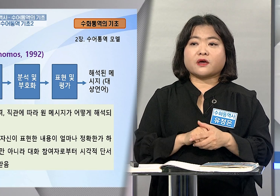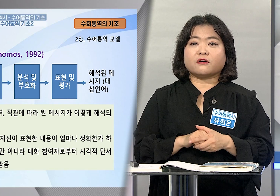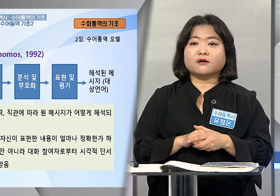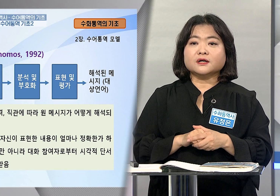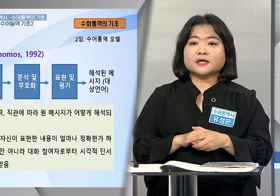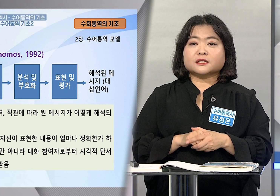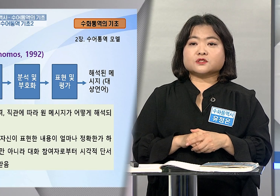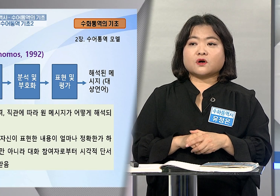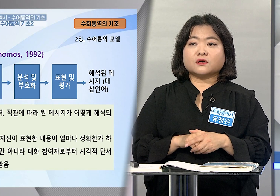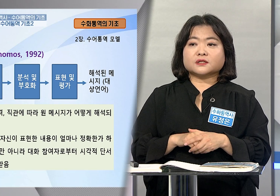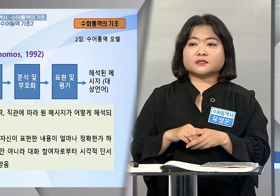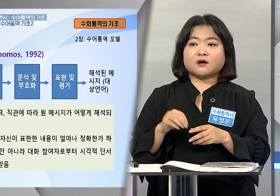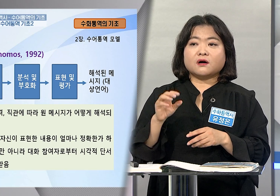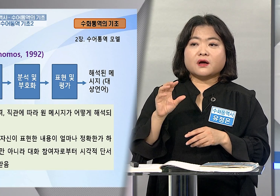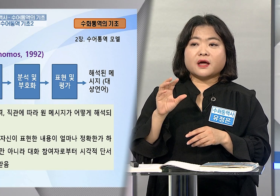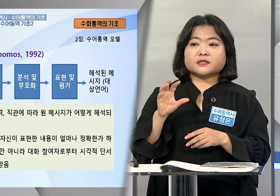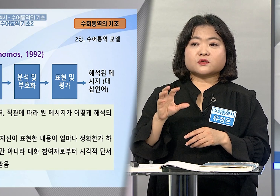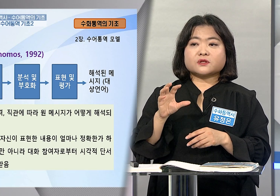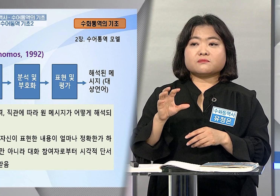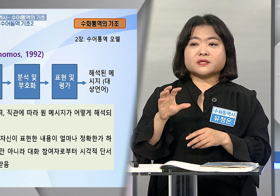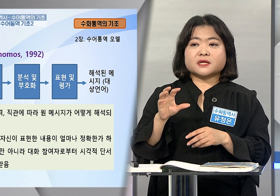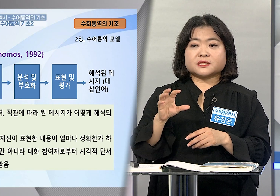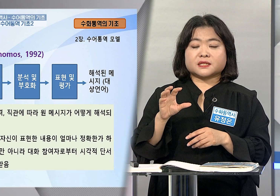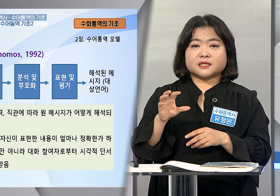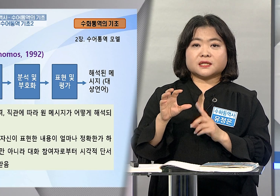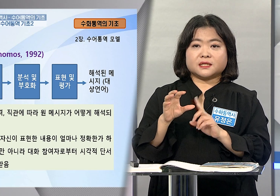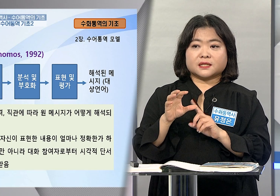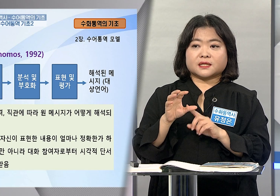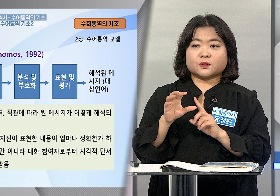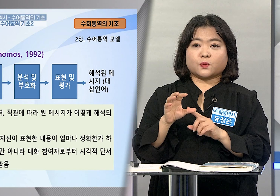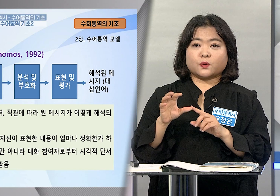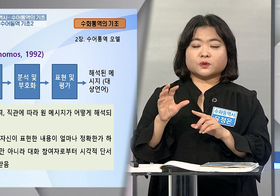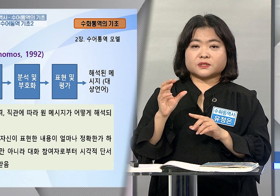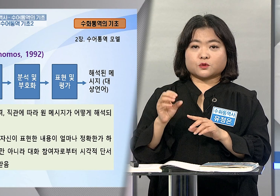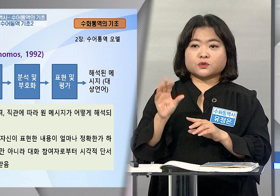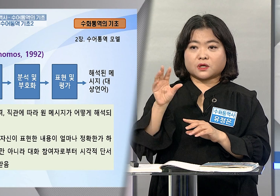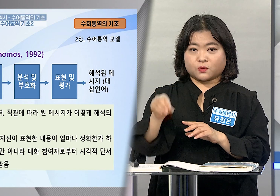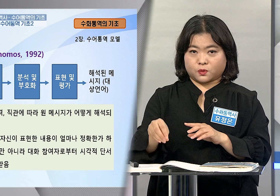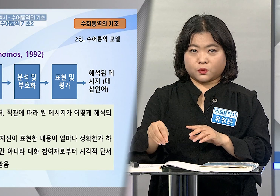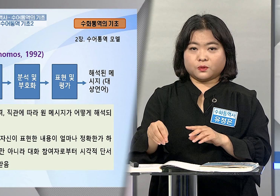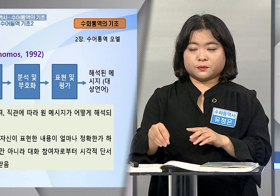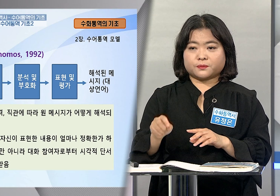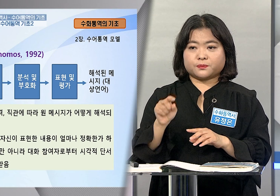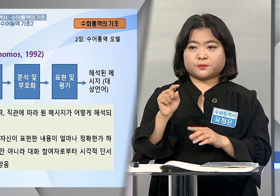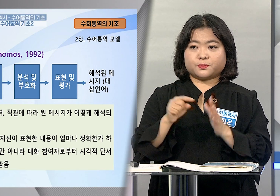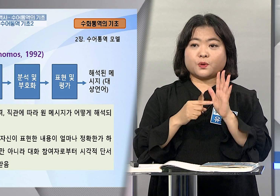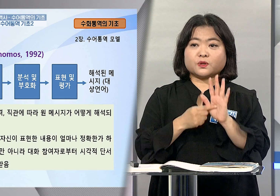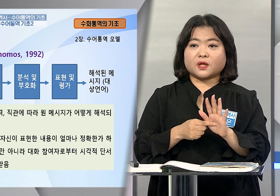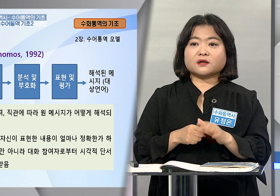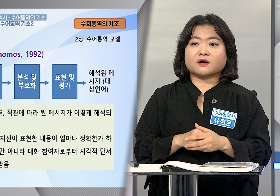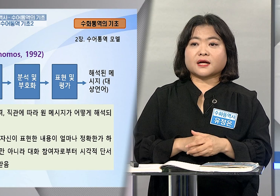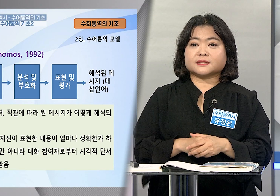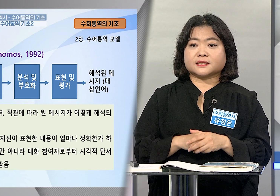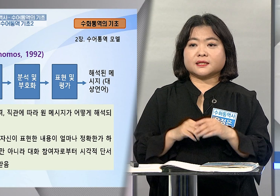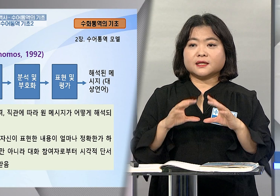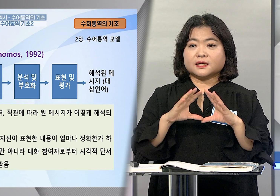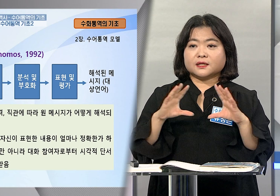되네요. 그렇죠? 그래서 해석된 메시지로 이제 도착어로 표현이 되는